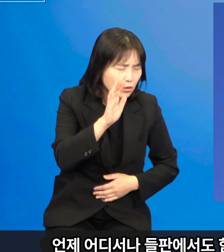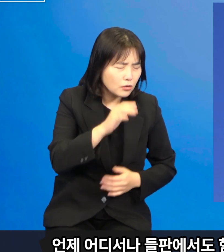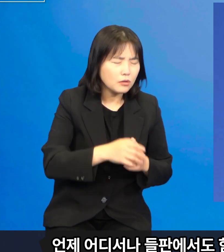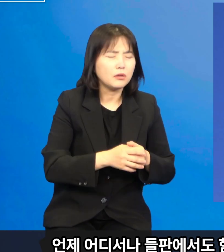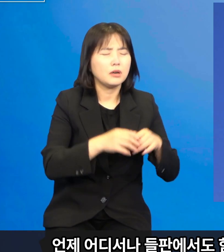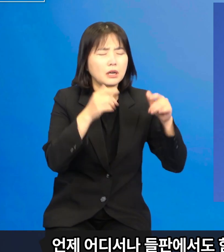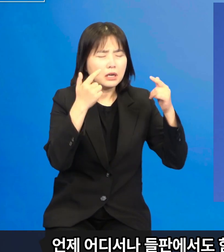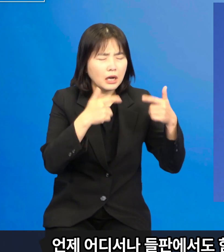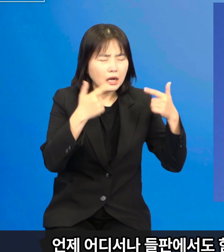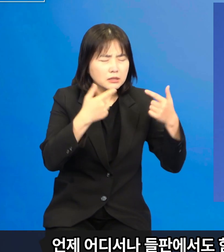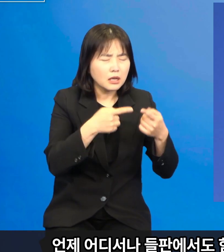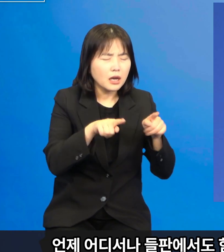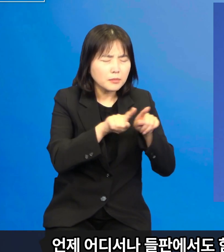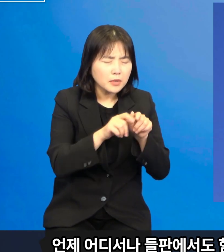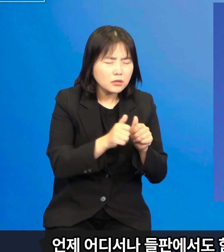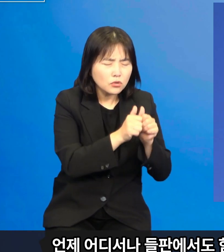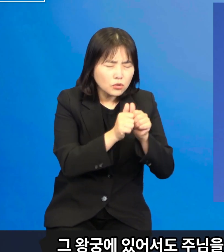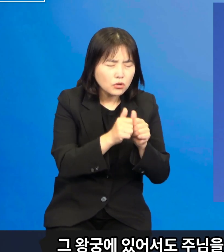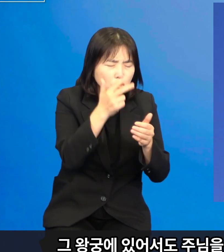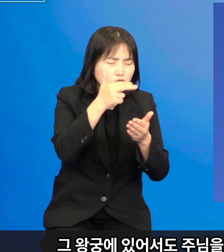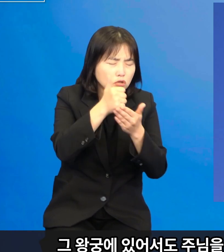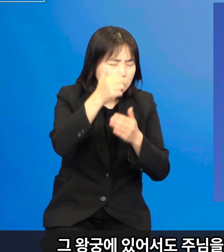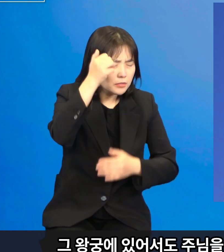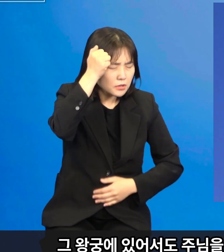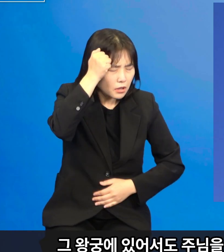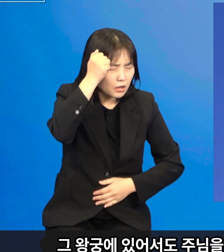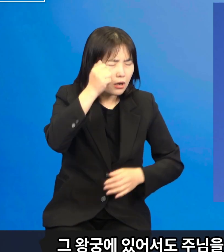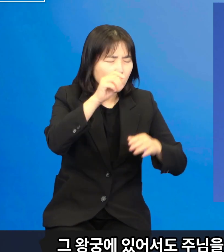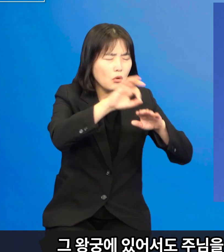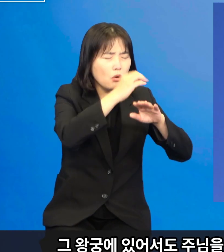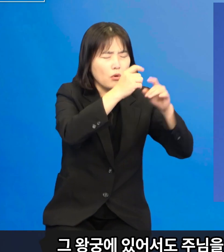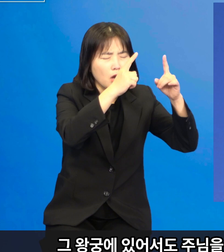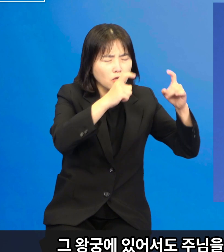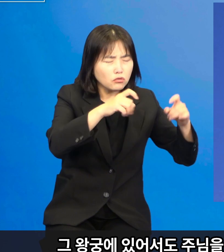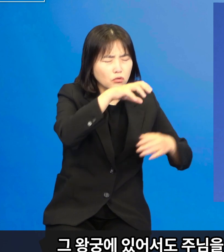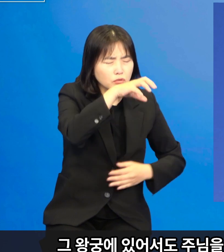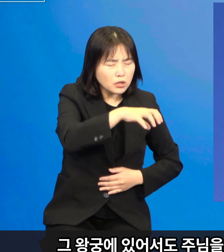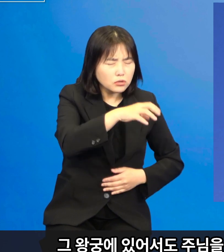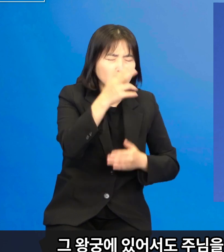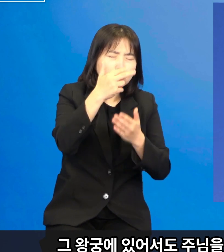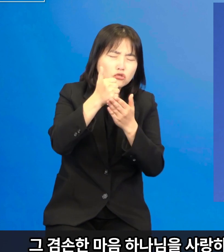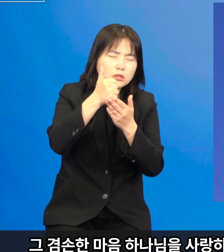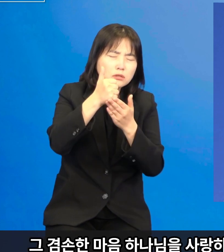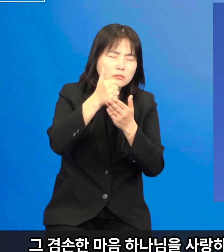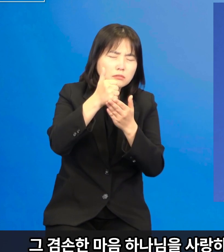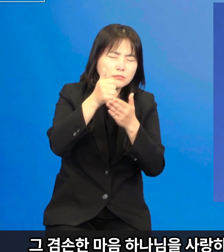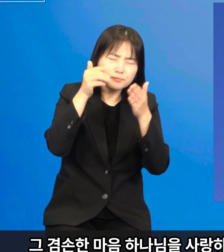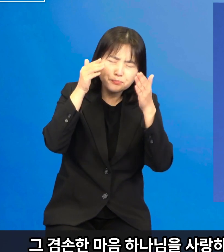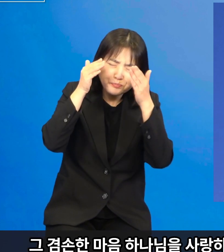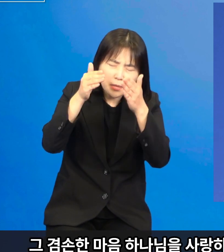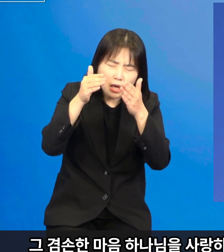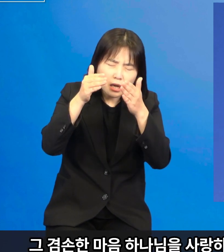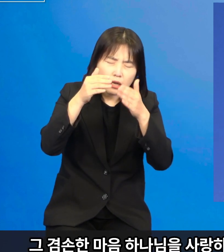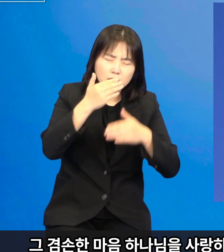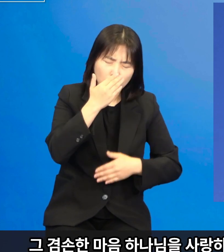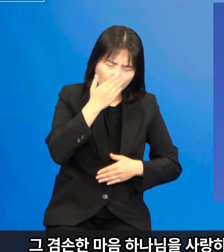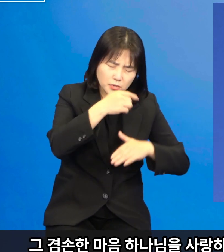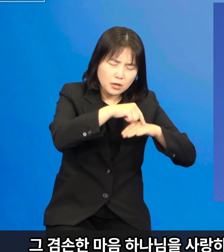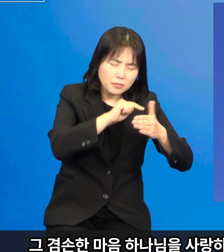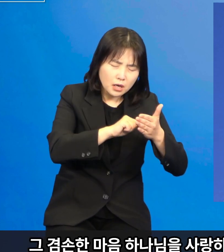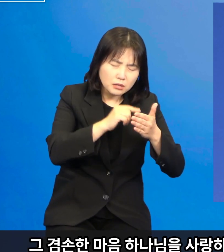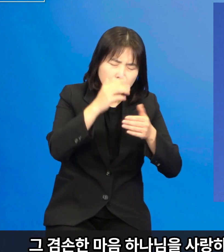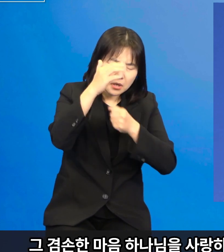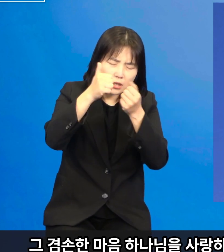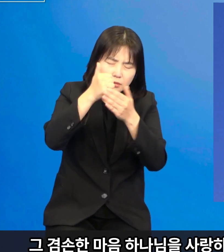들판에서도 함께 하셨던 주님을 잊지 않고, 그 왕궁에 있어서도 주님을 생각했던 그 다윗의 그 마음, 그 겸손한 마음, 하나님을